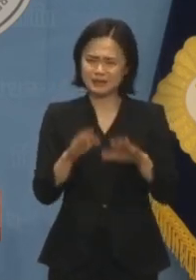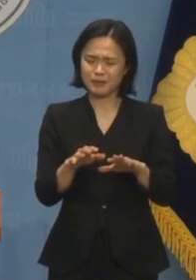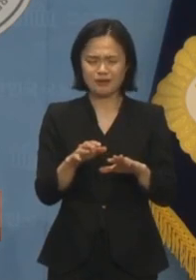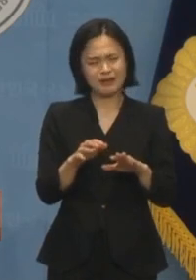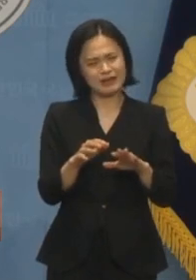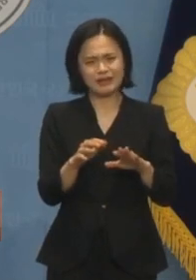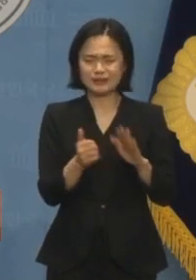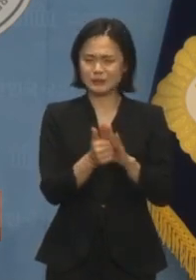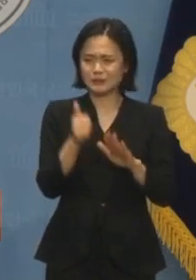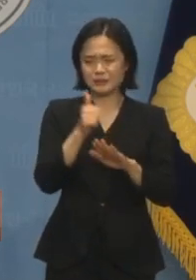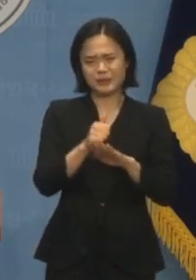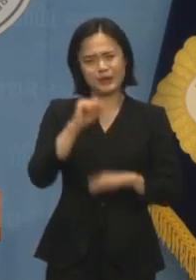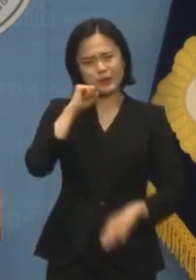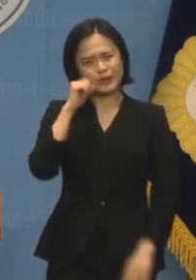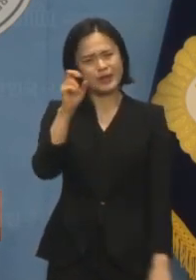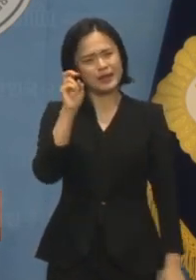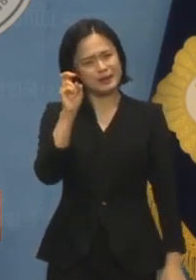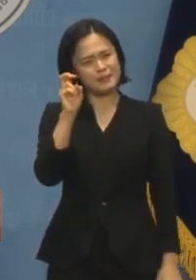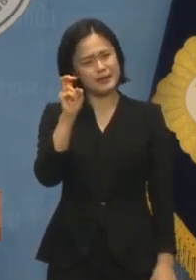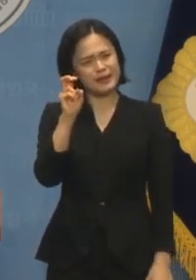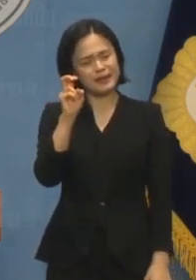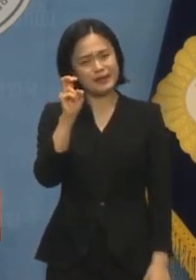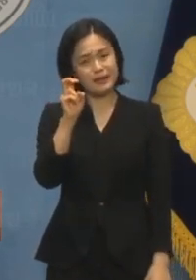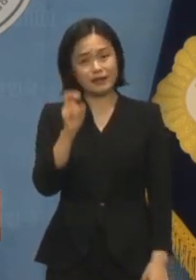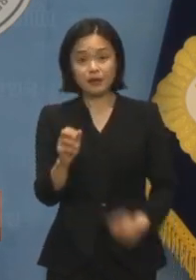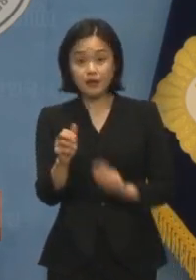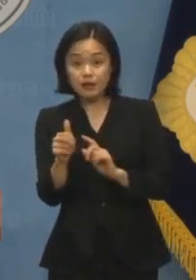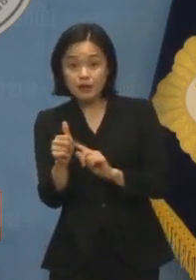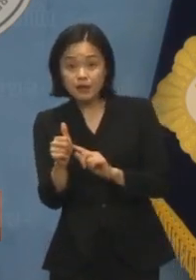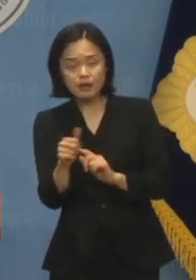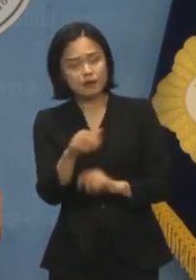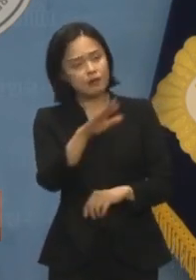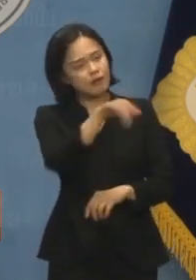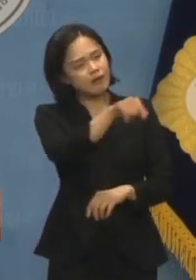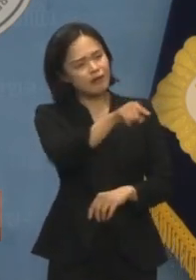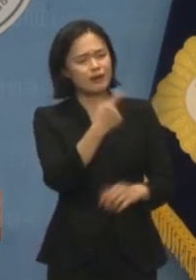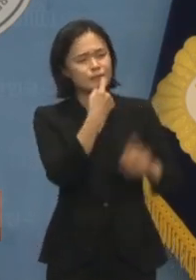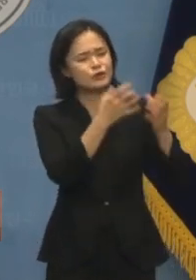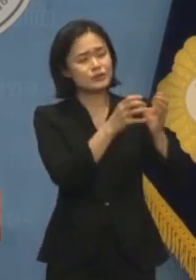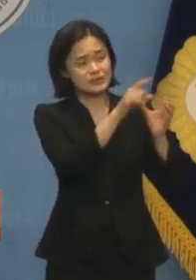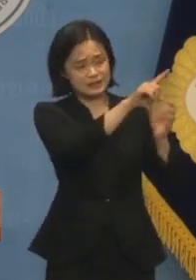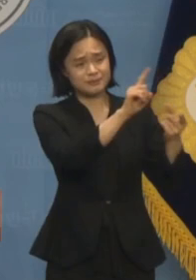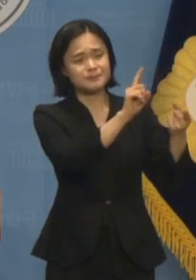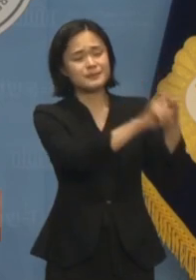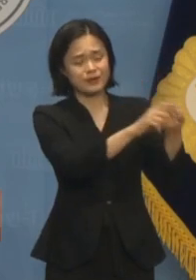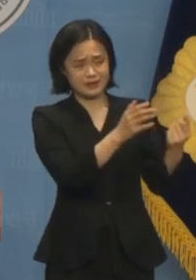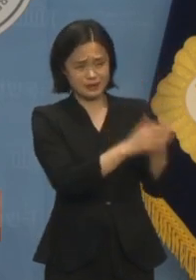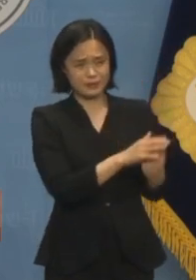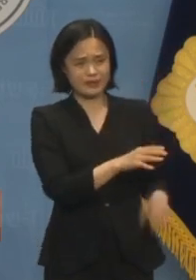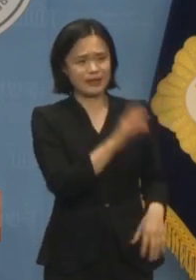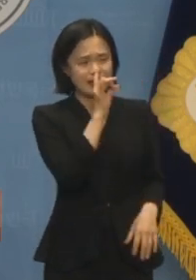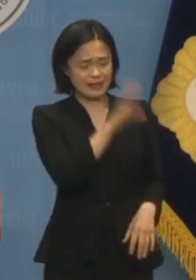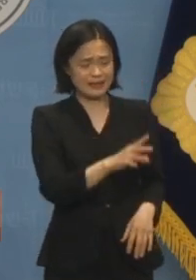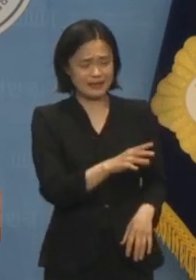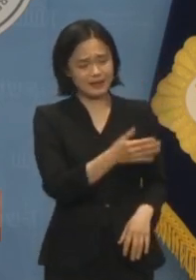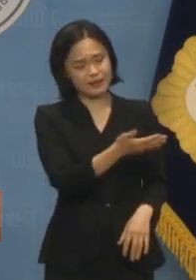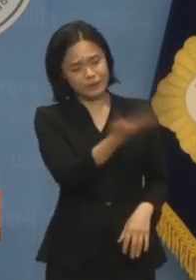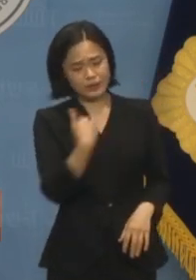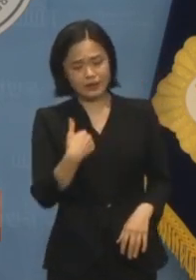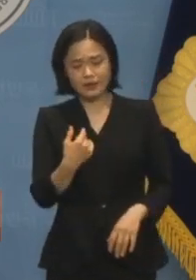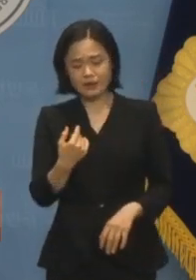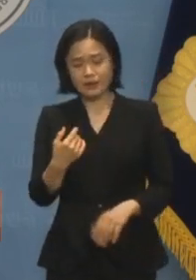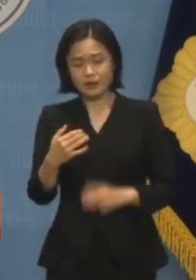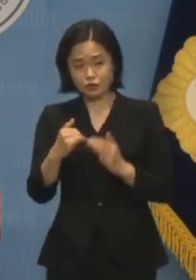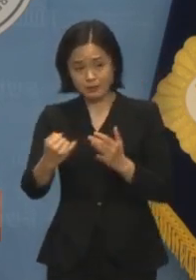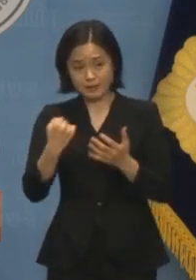라고 답합니다. 이어서 이종호 씨가 네가 파란색으로 가려고 그러니까 그렇지 빨간색으로 갔으면 내가 좀